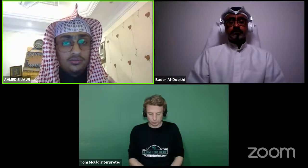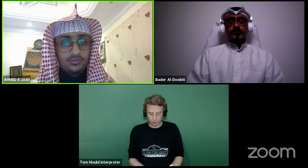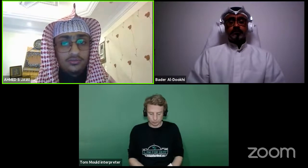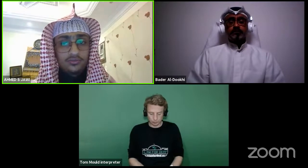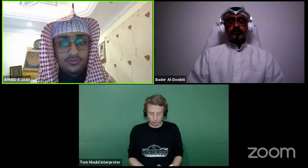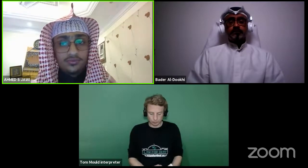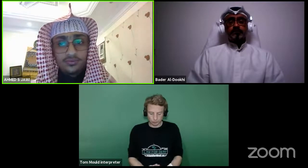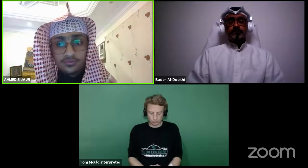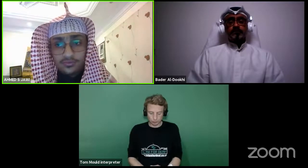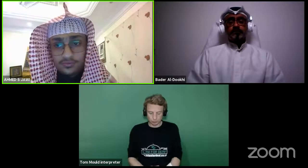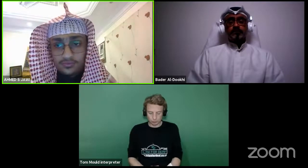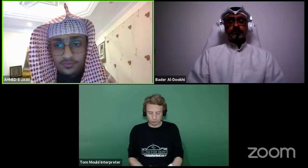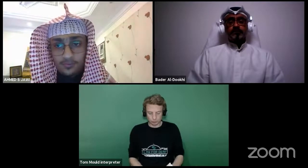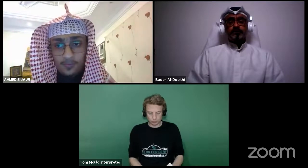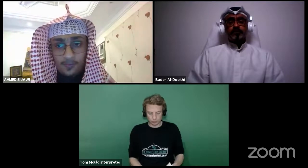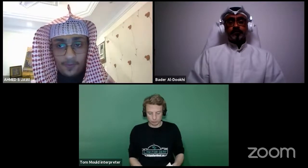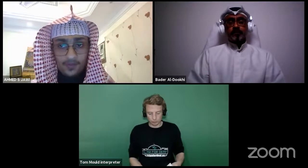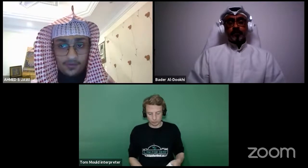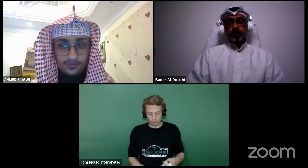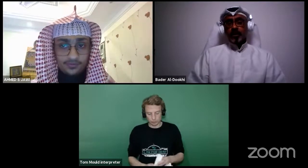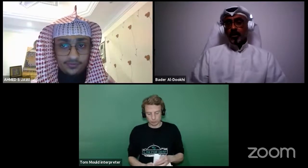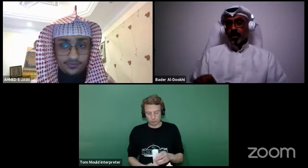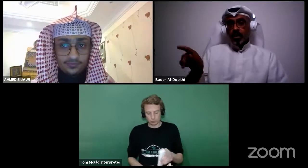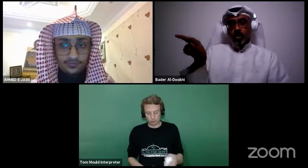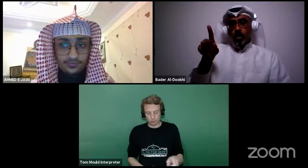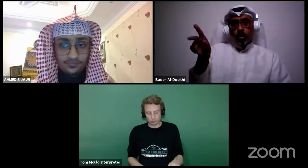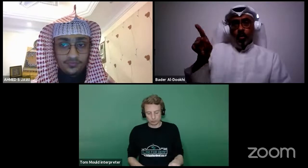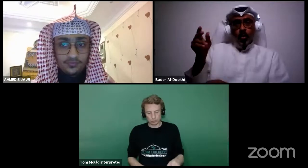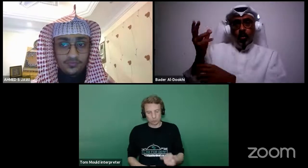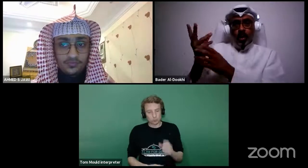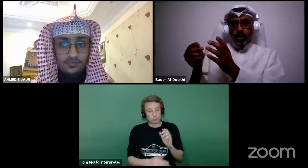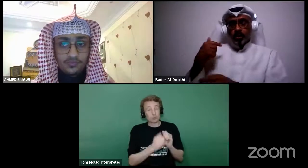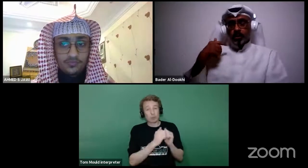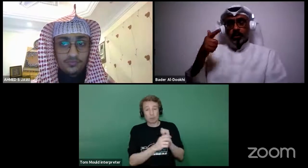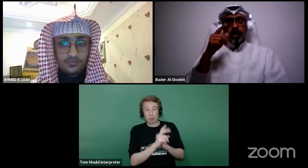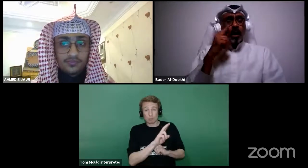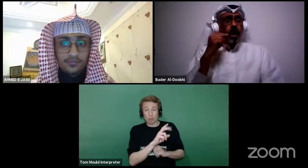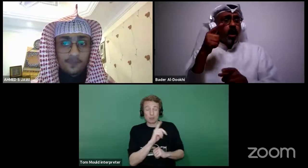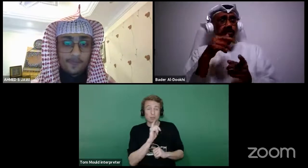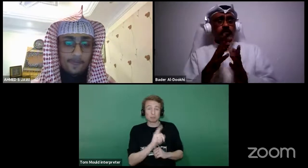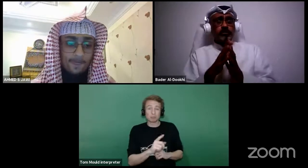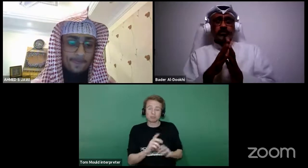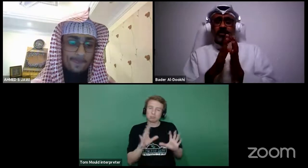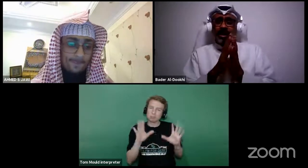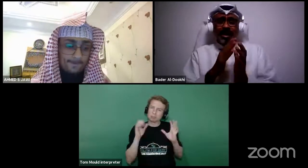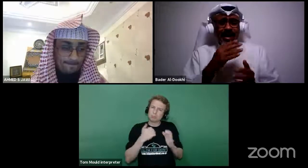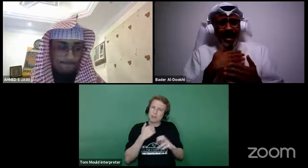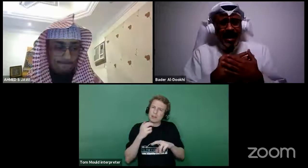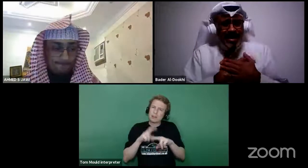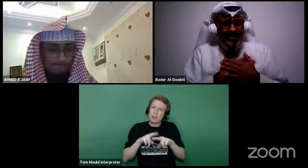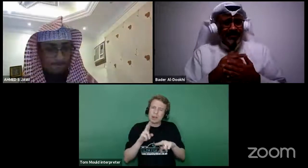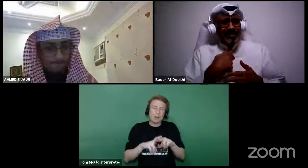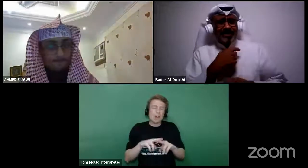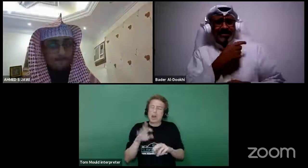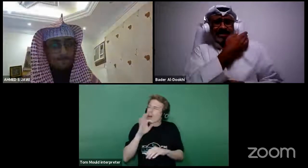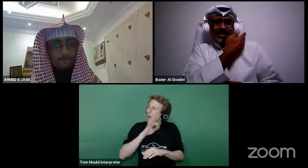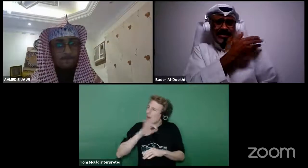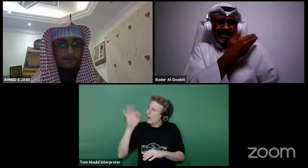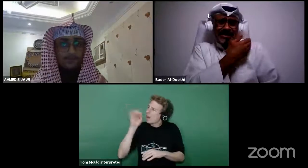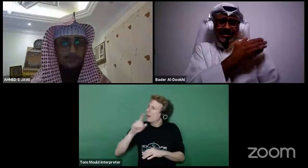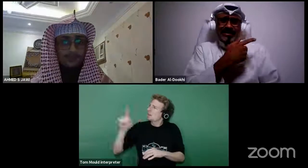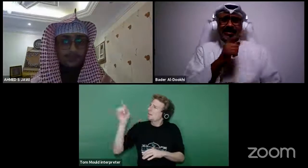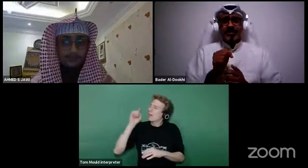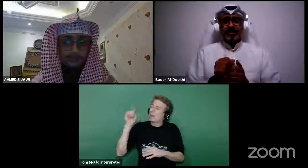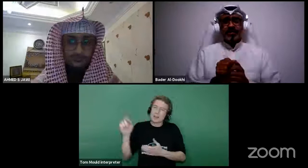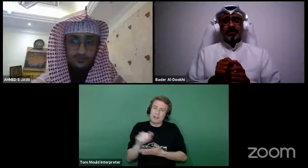خاطئين. They said, O our father, ask forgiveness from Allah for our sins.